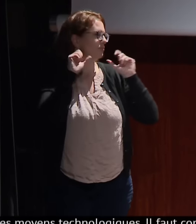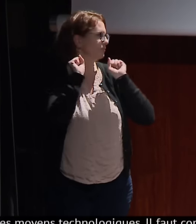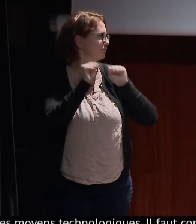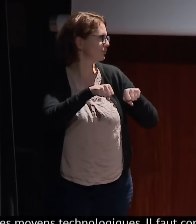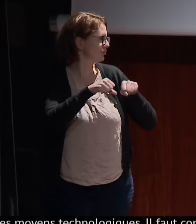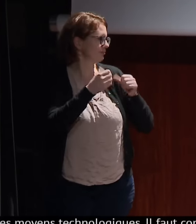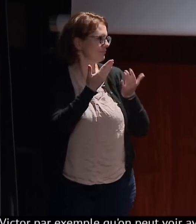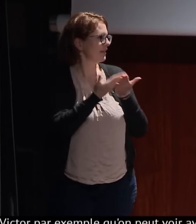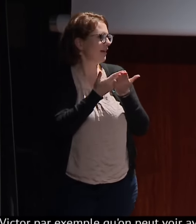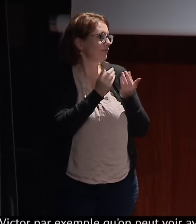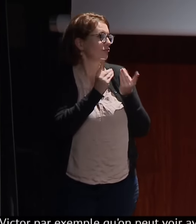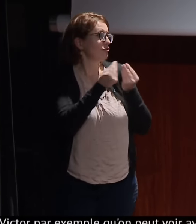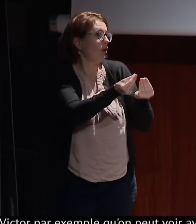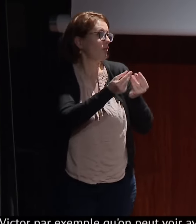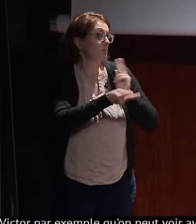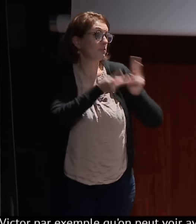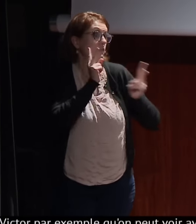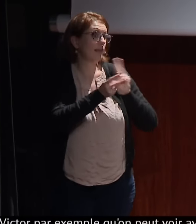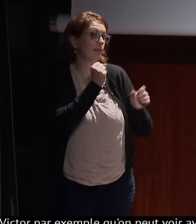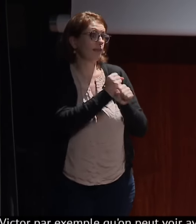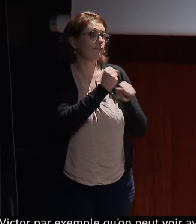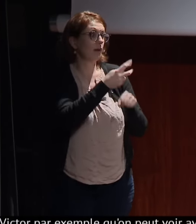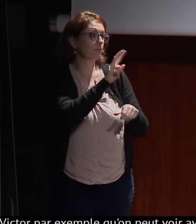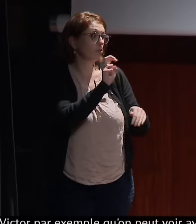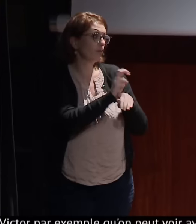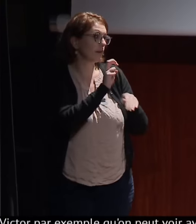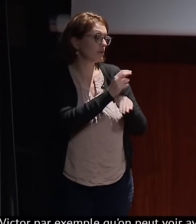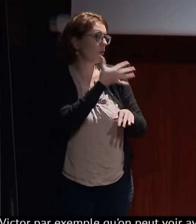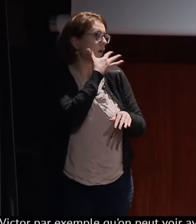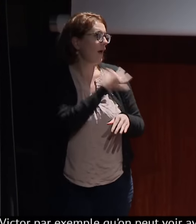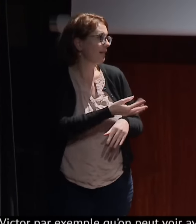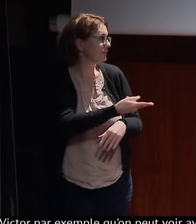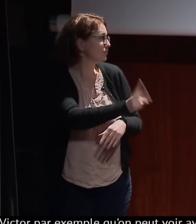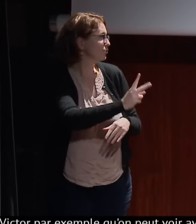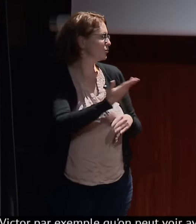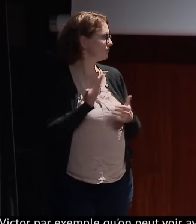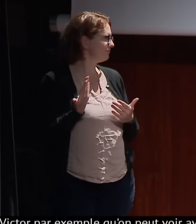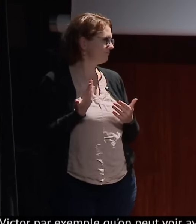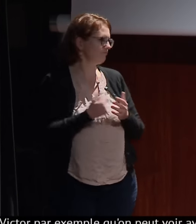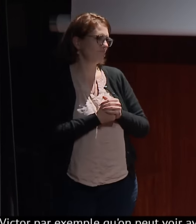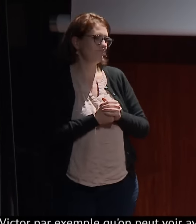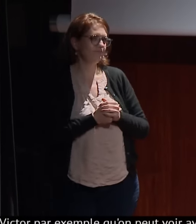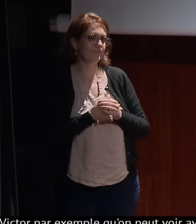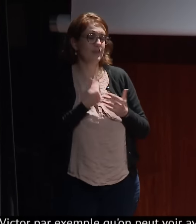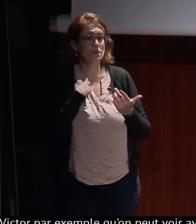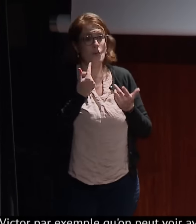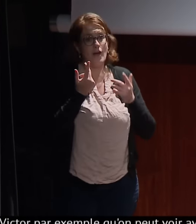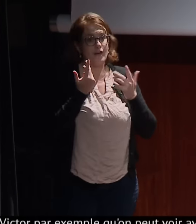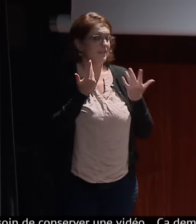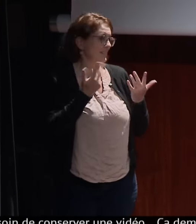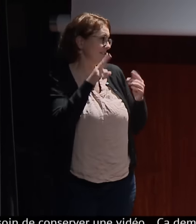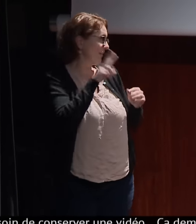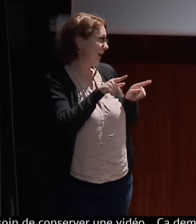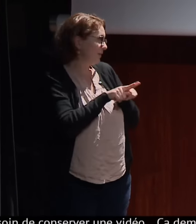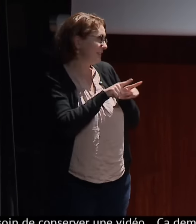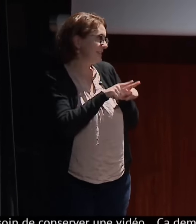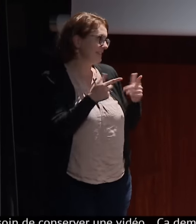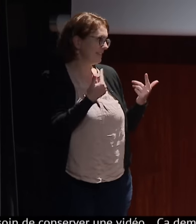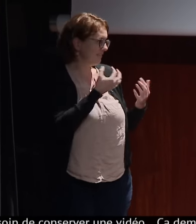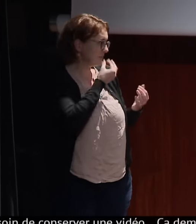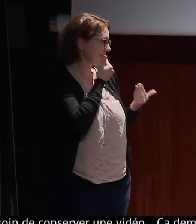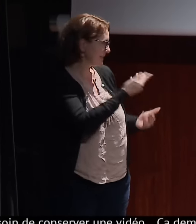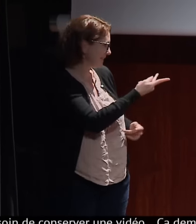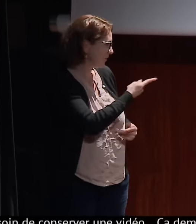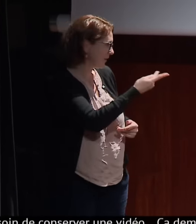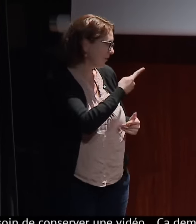de la technologie, de ce qu'il y a, la numérisation des ouvrages. Peut-être que ça peut